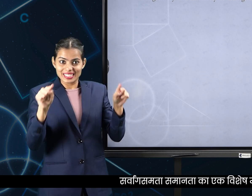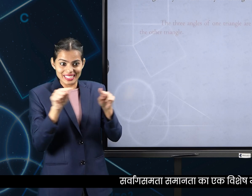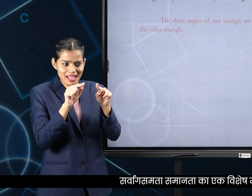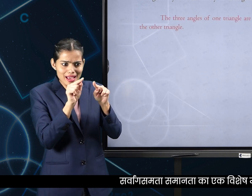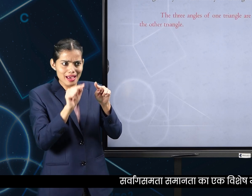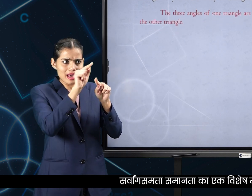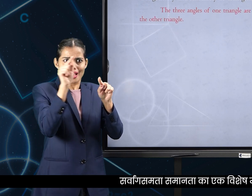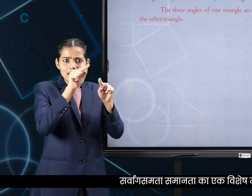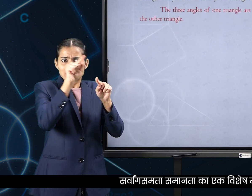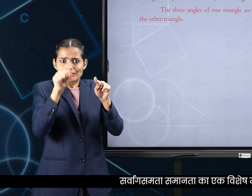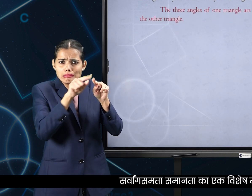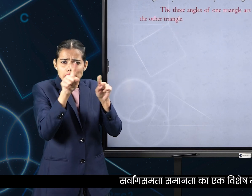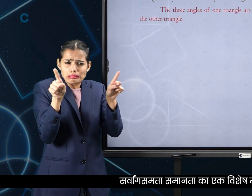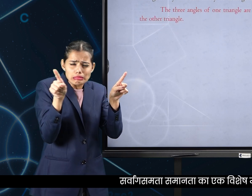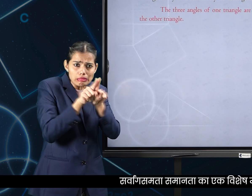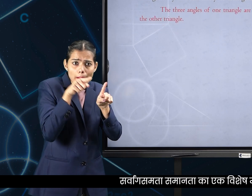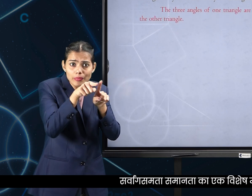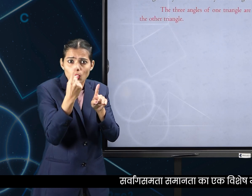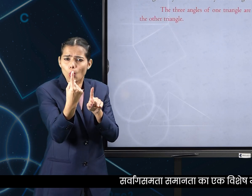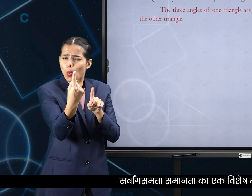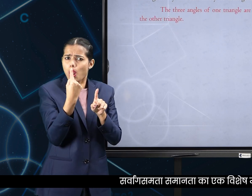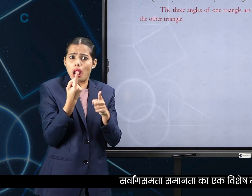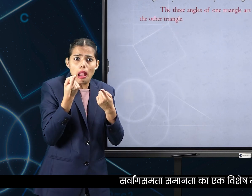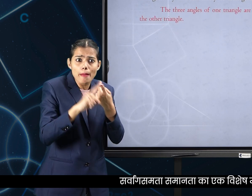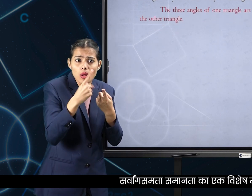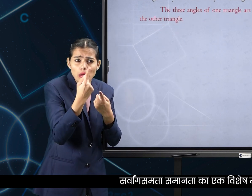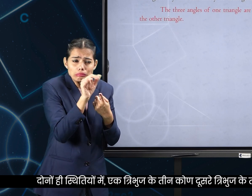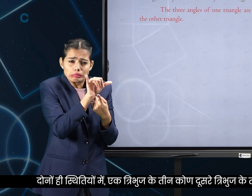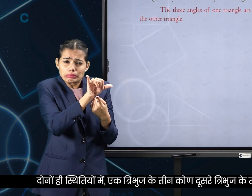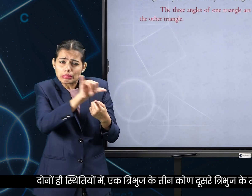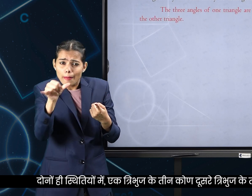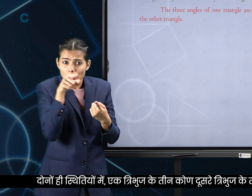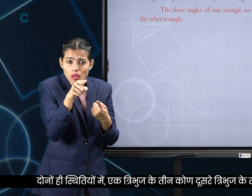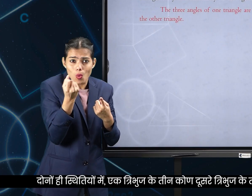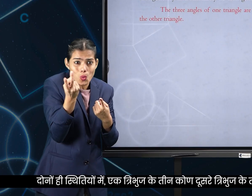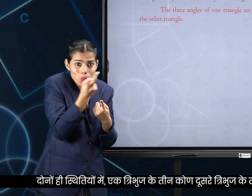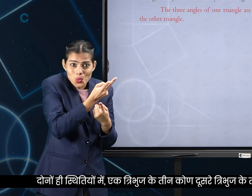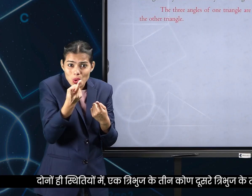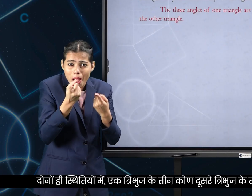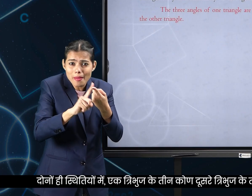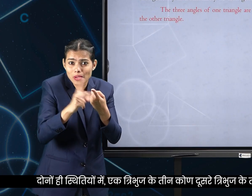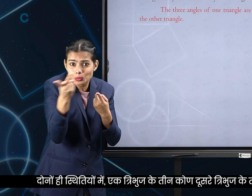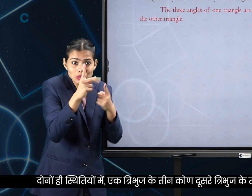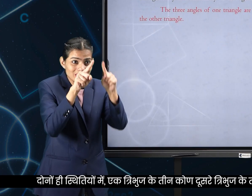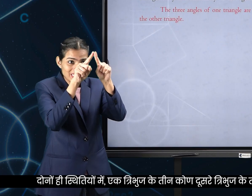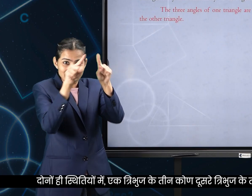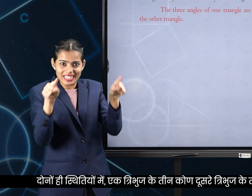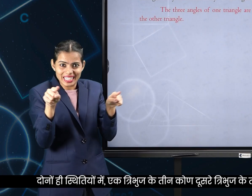सर्वांग समता समानता का एक विशेष मामला है। दोनों ही स्थितियों में एक त्रिभुज के